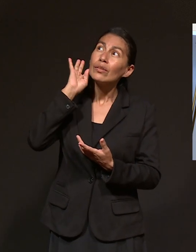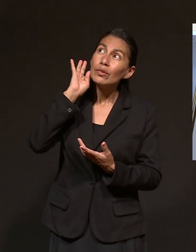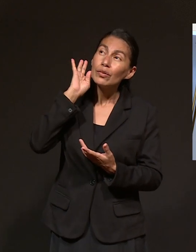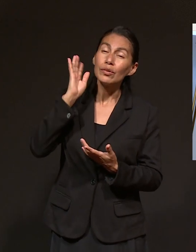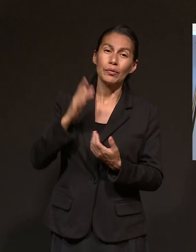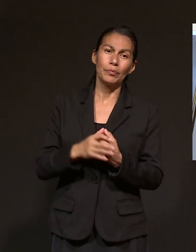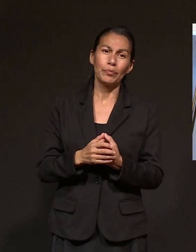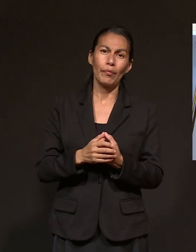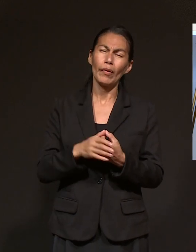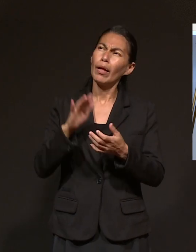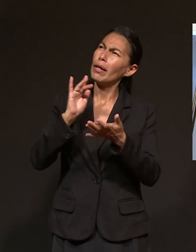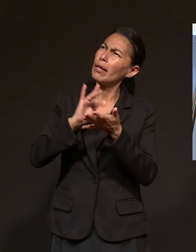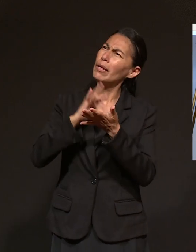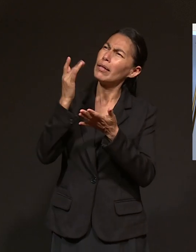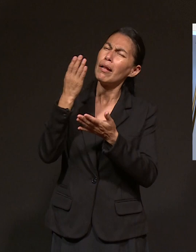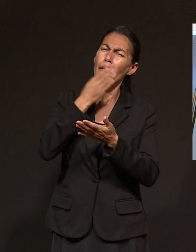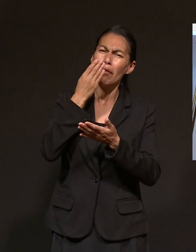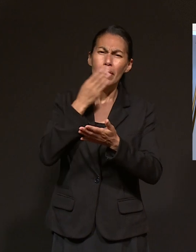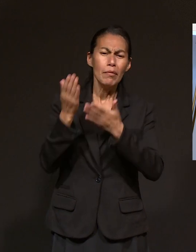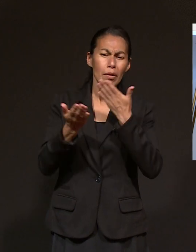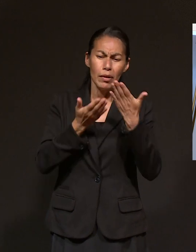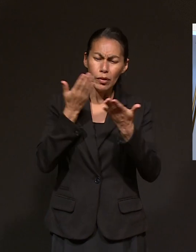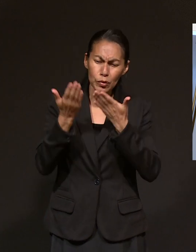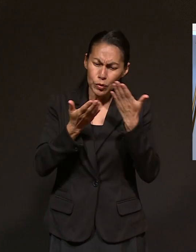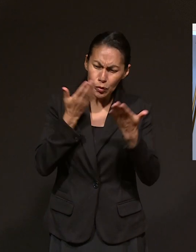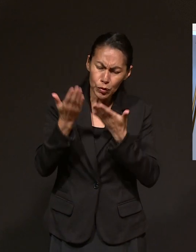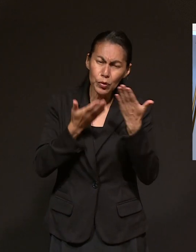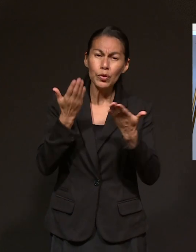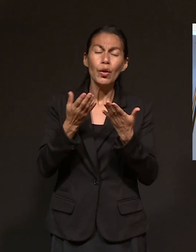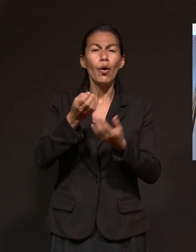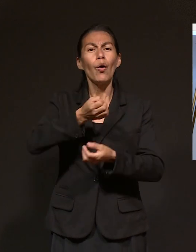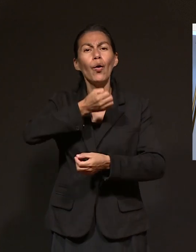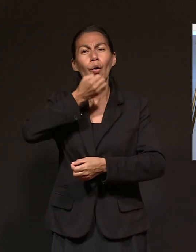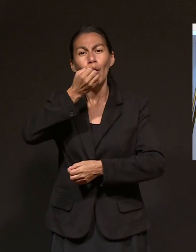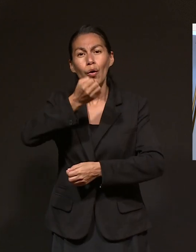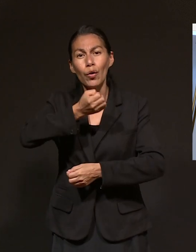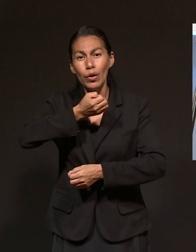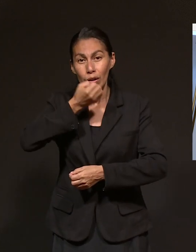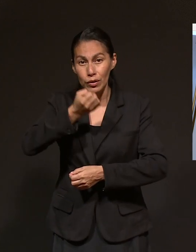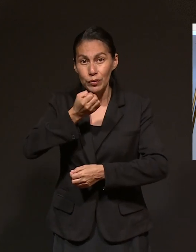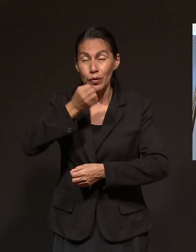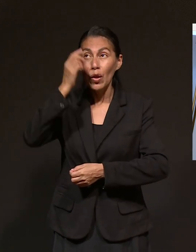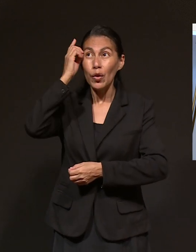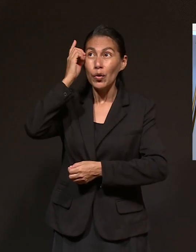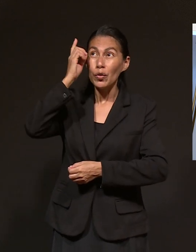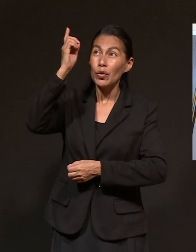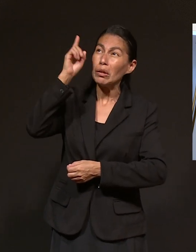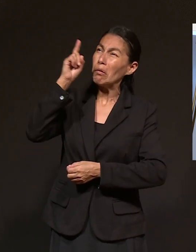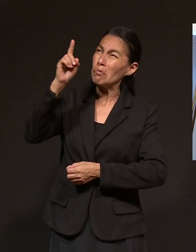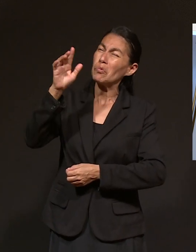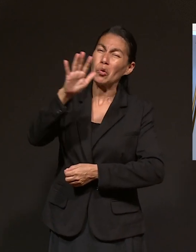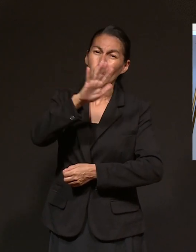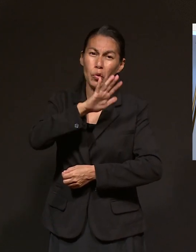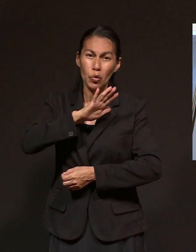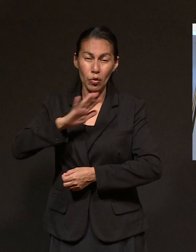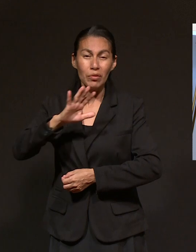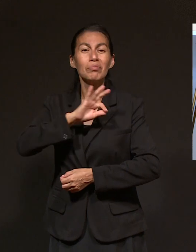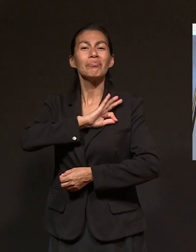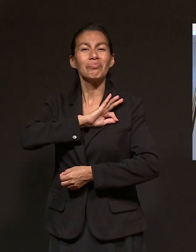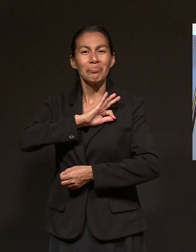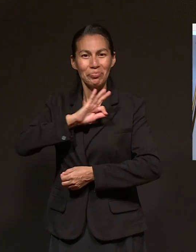Dios mediante la reflexión de su palabra y la oración al Dios de lo